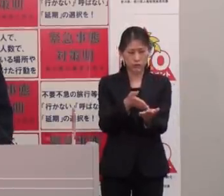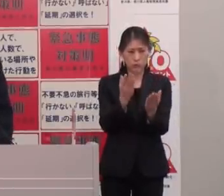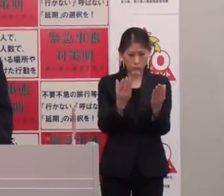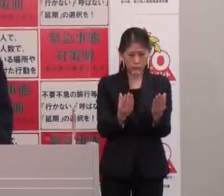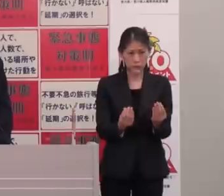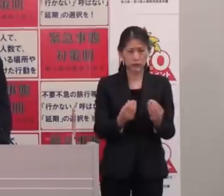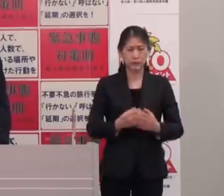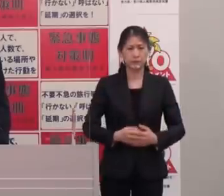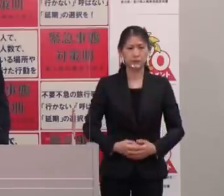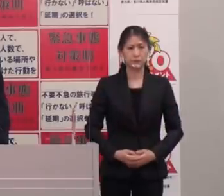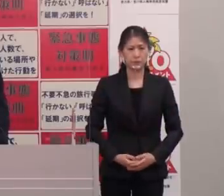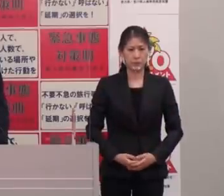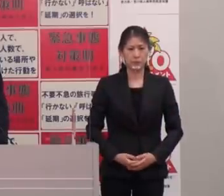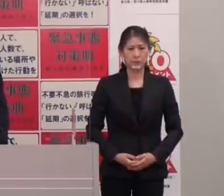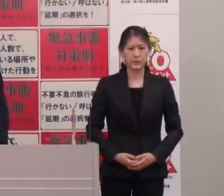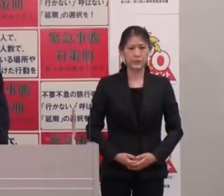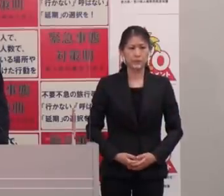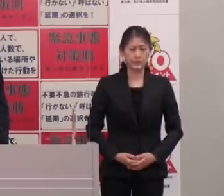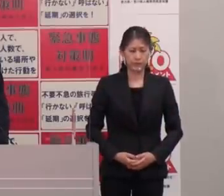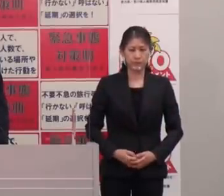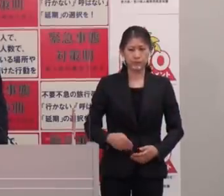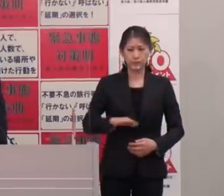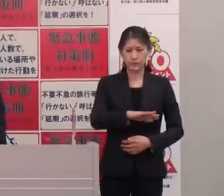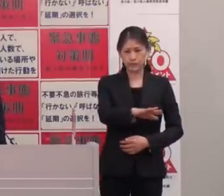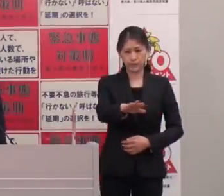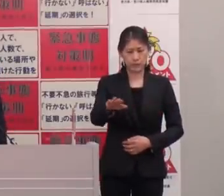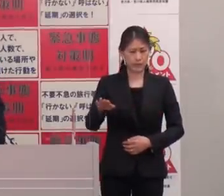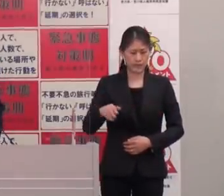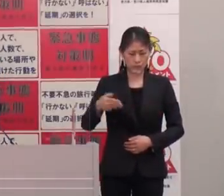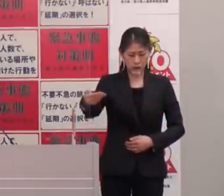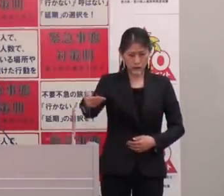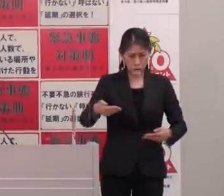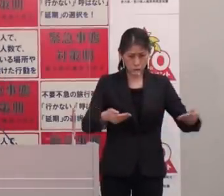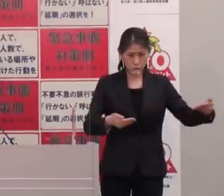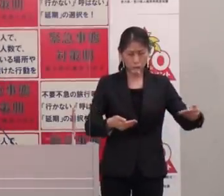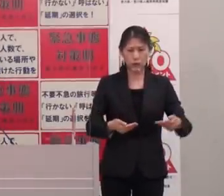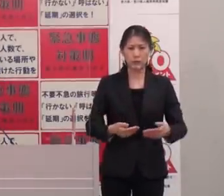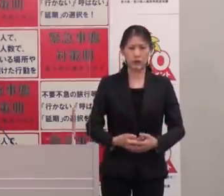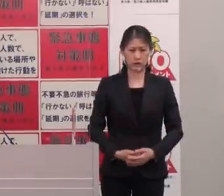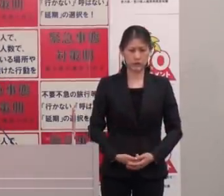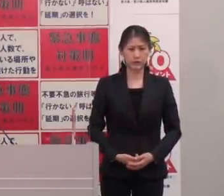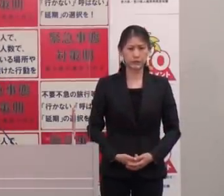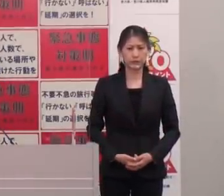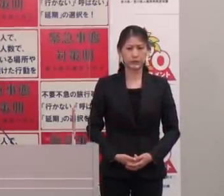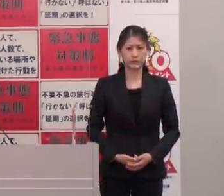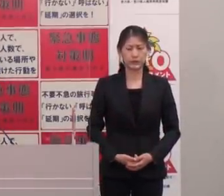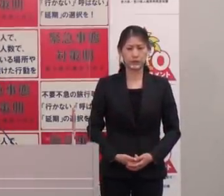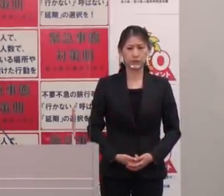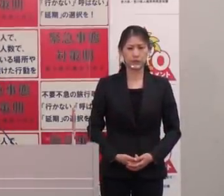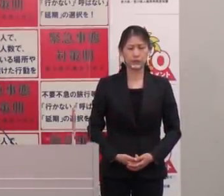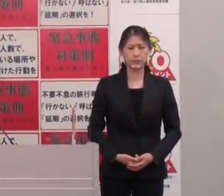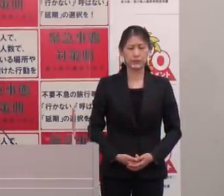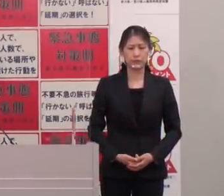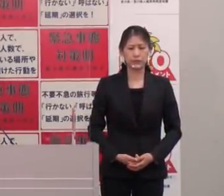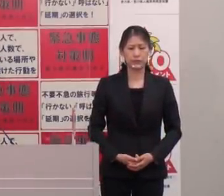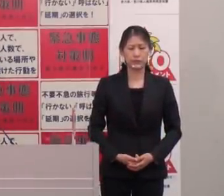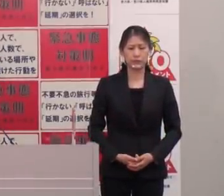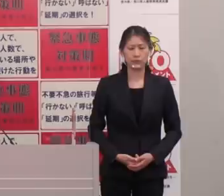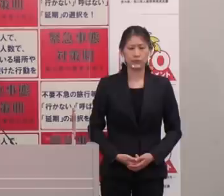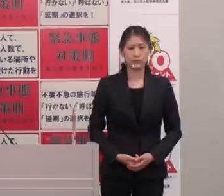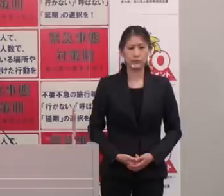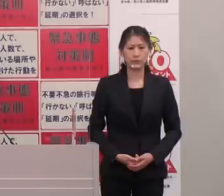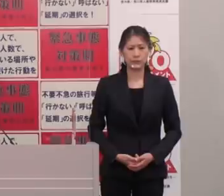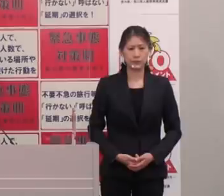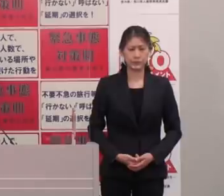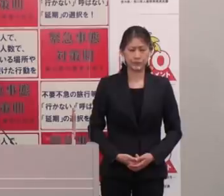それではただいまの知事からの報告につきまして、記者の皆さんからご質問をお受けしたいと思います。ご発言の際には所属名とお